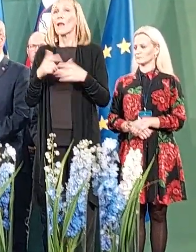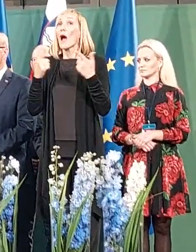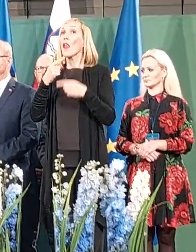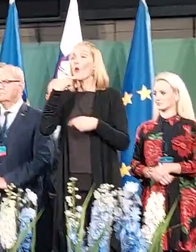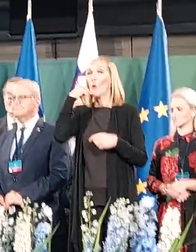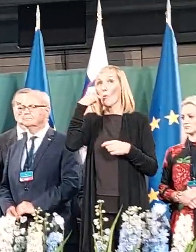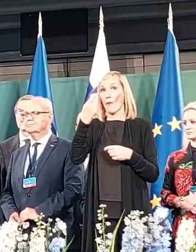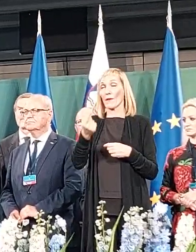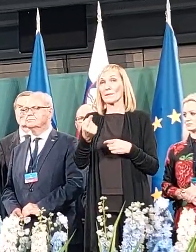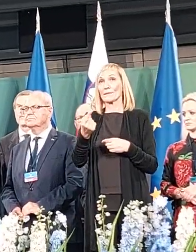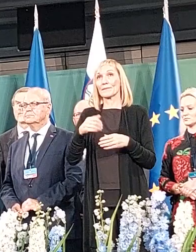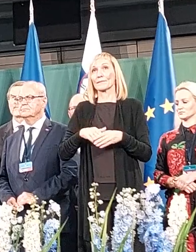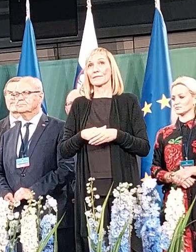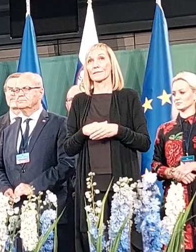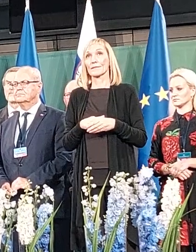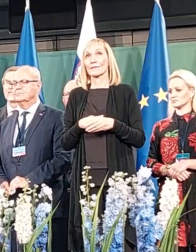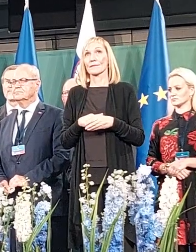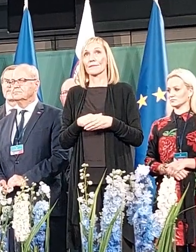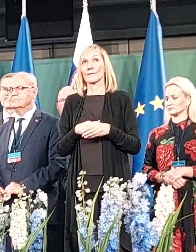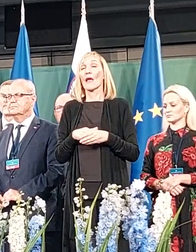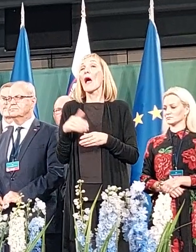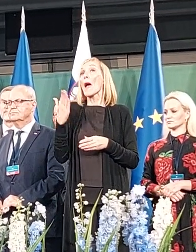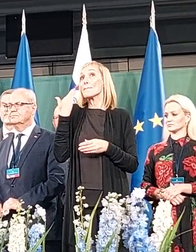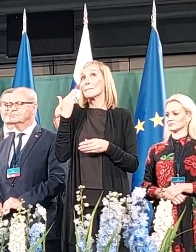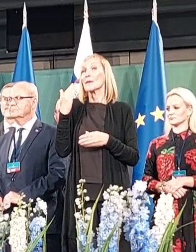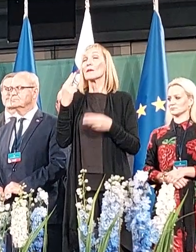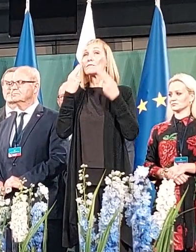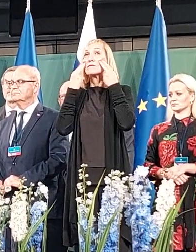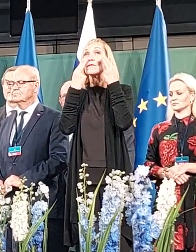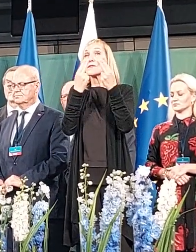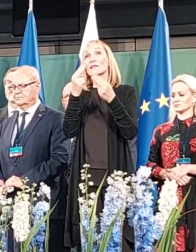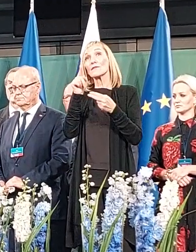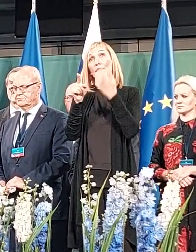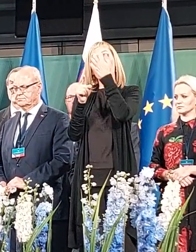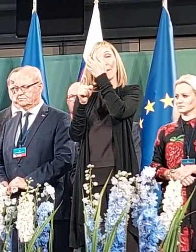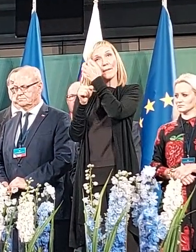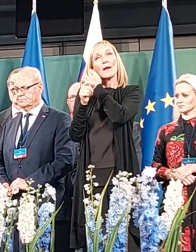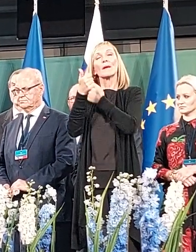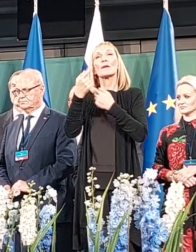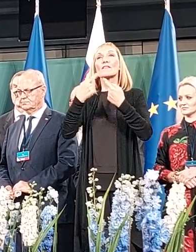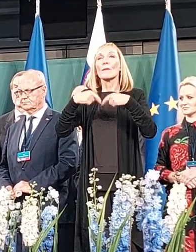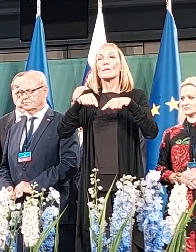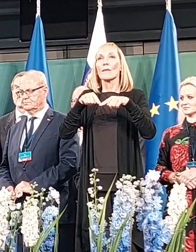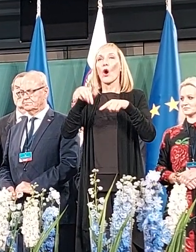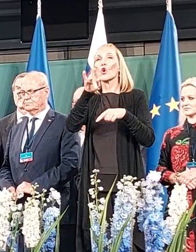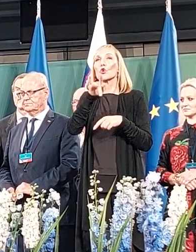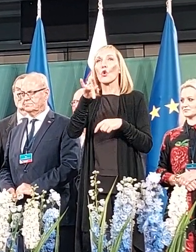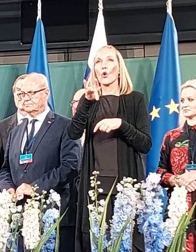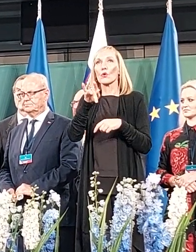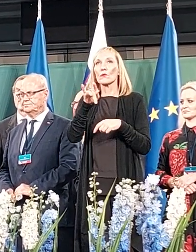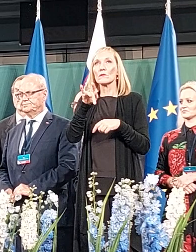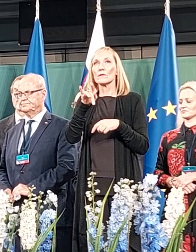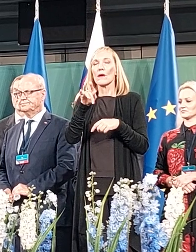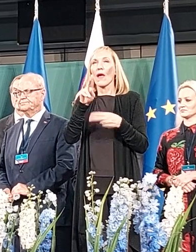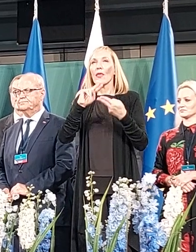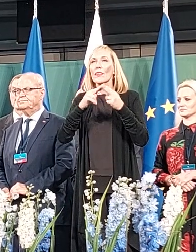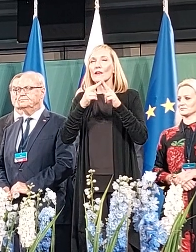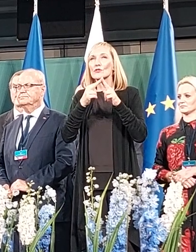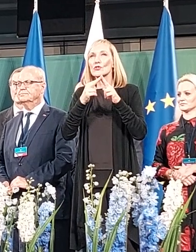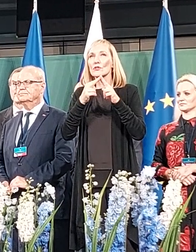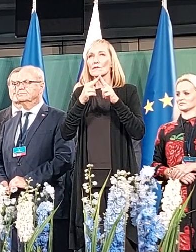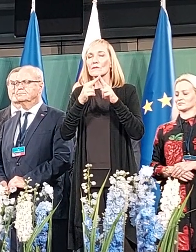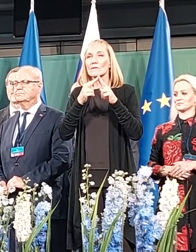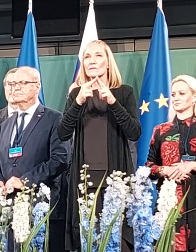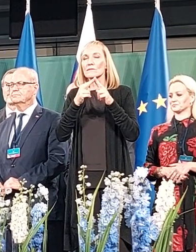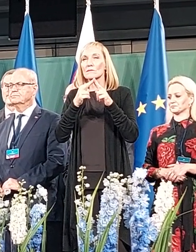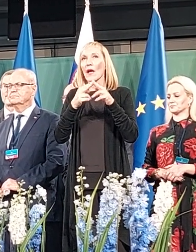Lahko rečem, da smo bili priča na tem prvem krogu taktičnemu glasovanju.